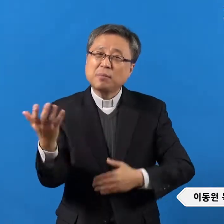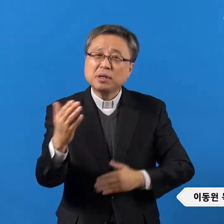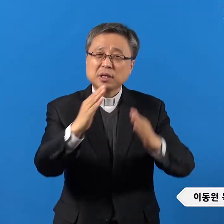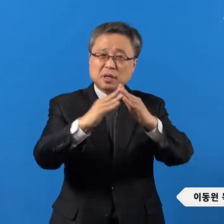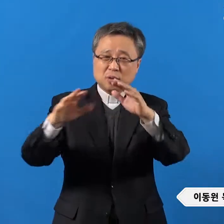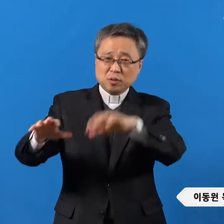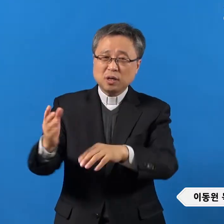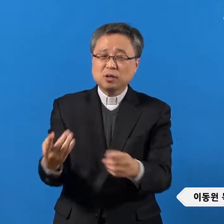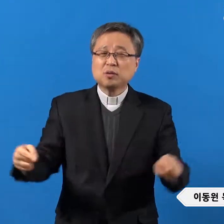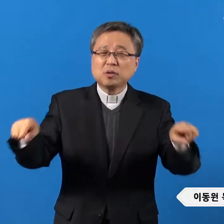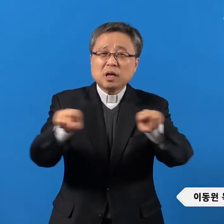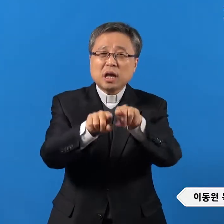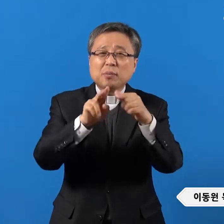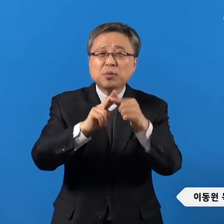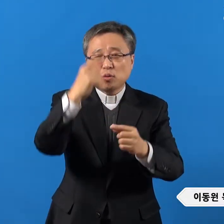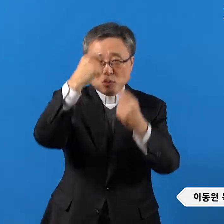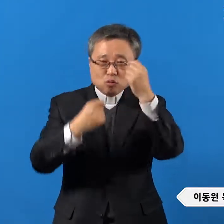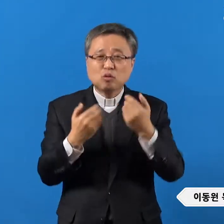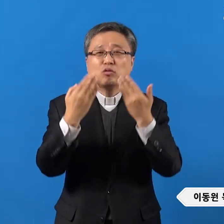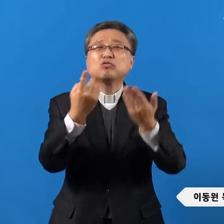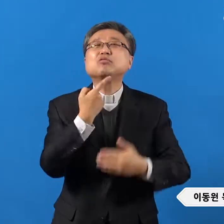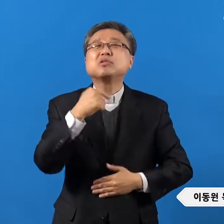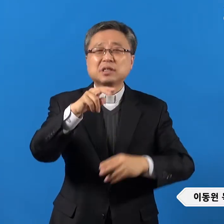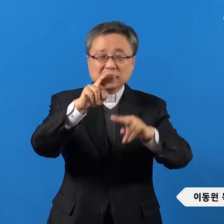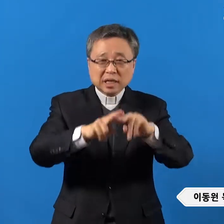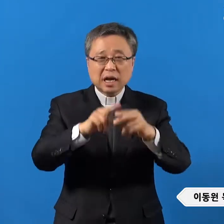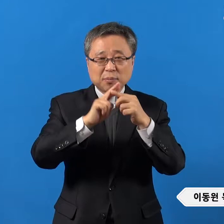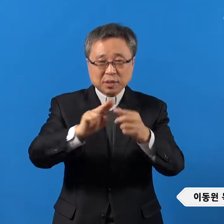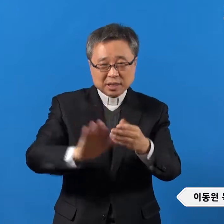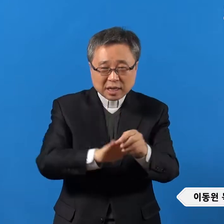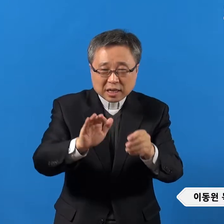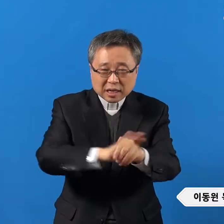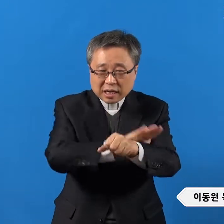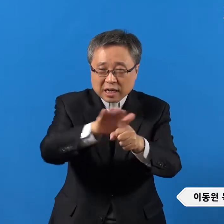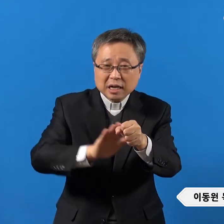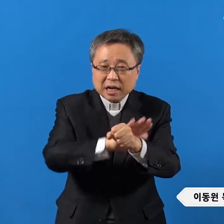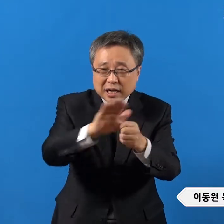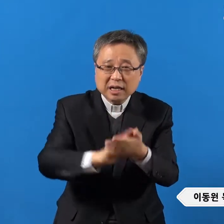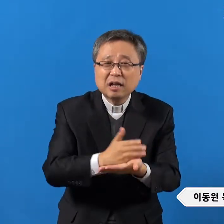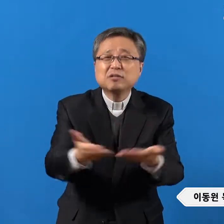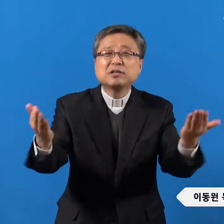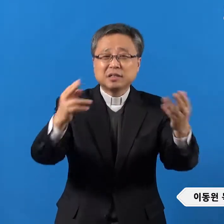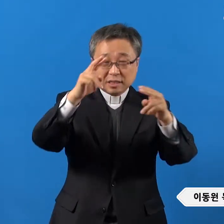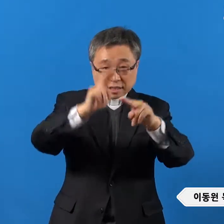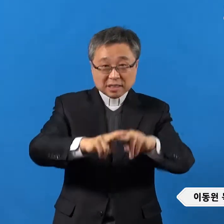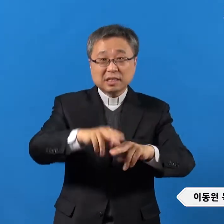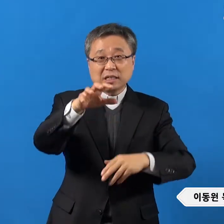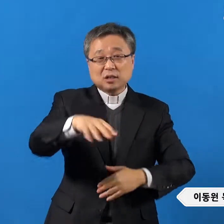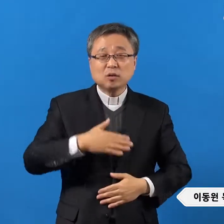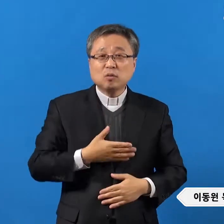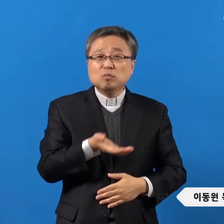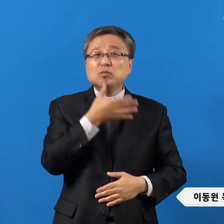함께 울어주는 그 자리, 함께 사랑을 나누는 그 자리, 그 자리에서 문득 얼굴을 보이시는